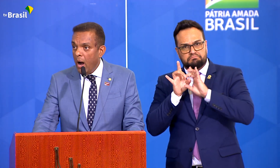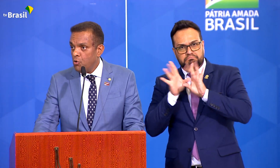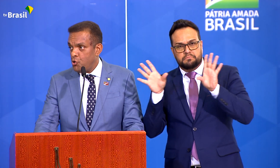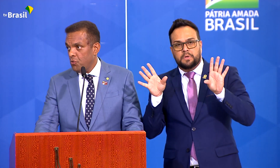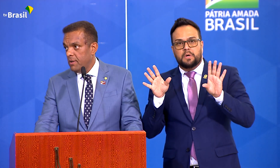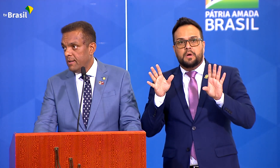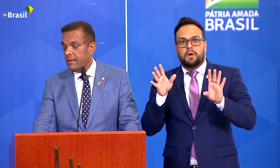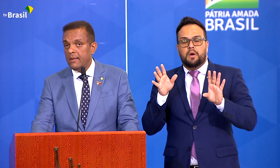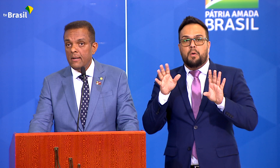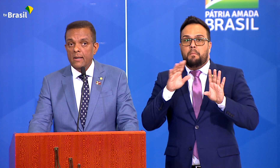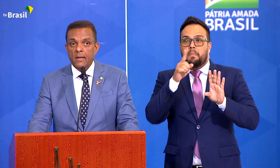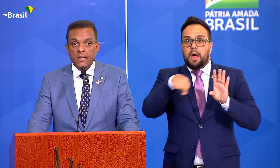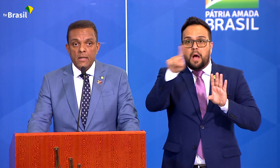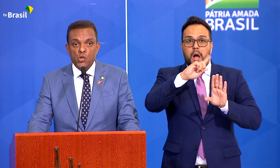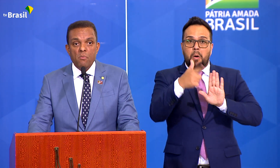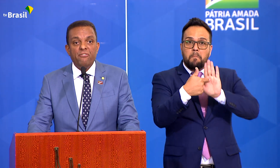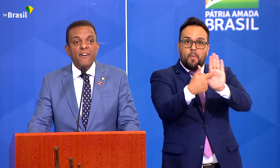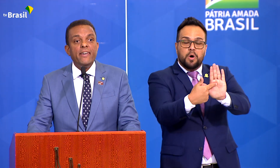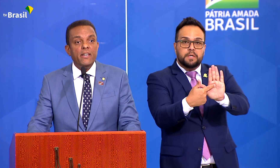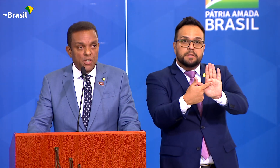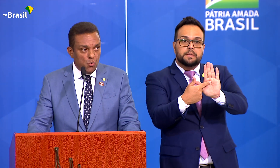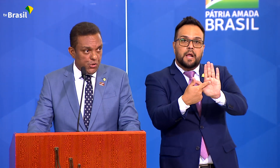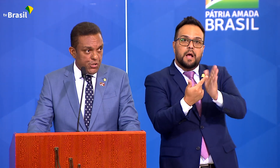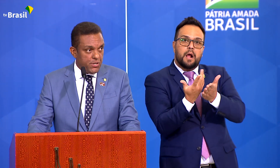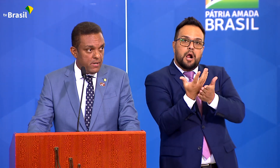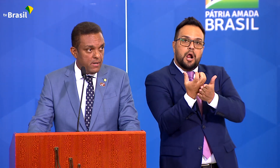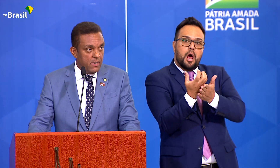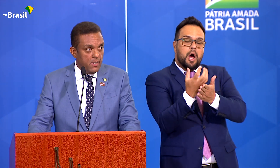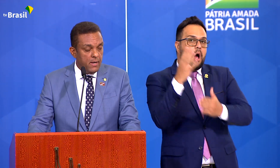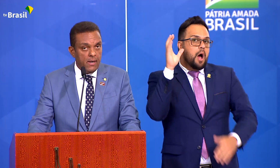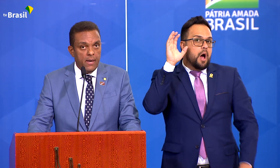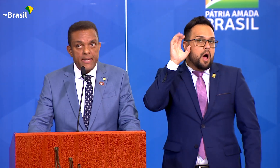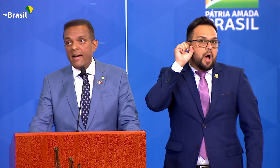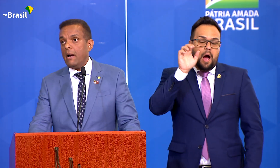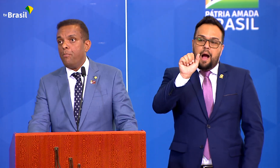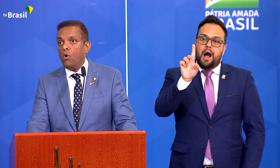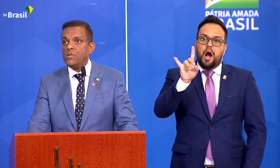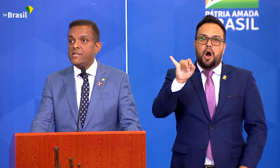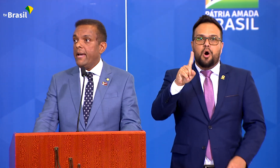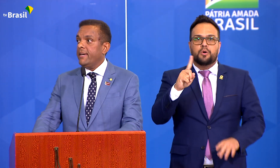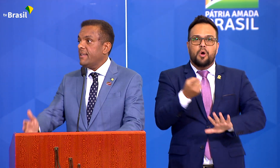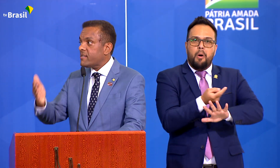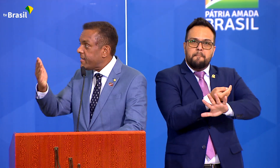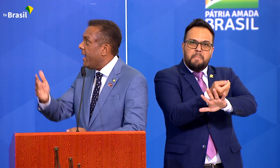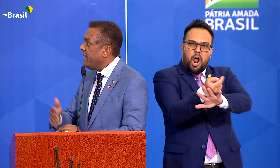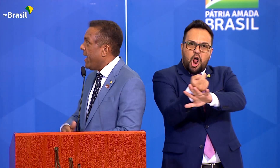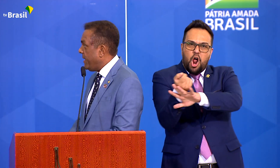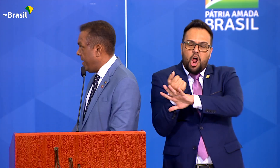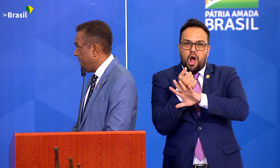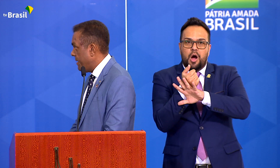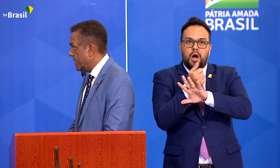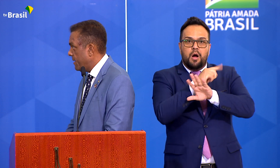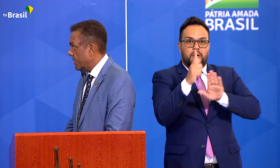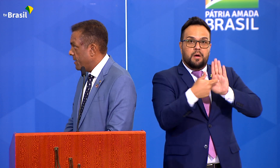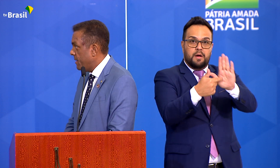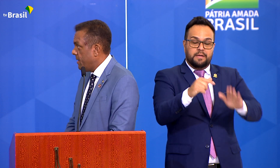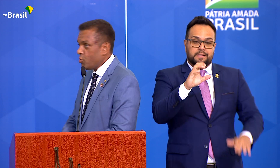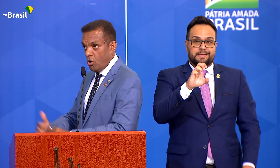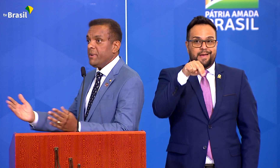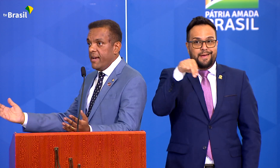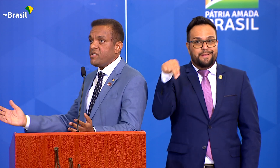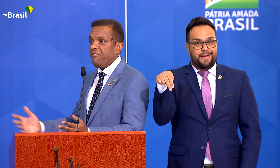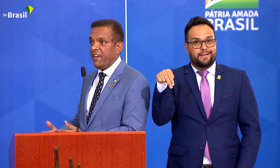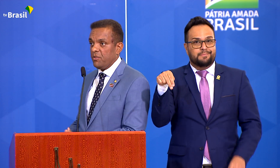um áudio de uma fake News que acabou de sair na CNN